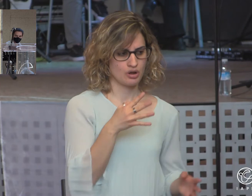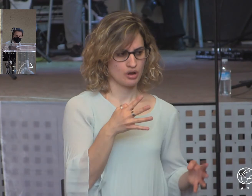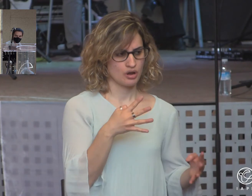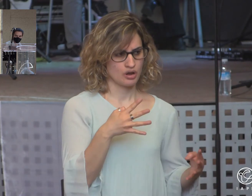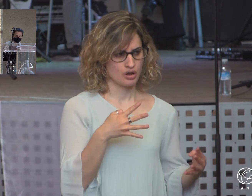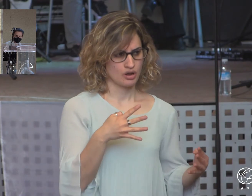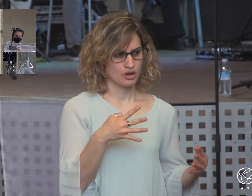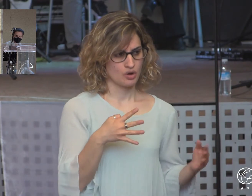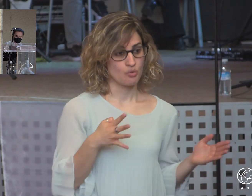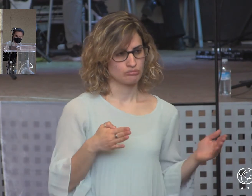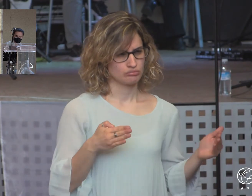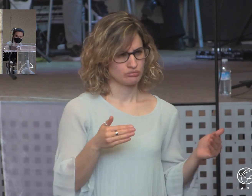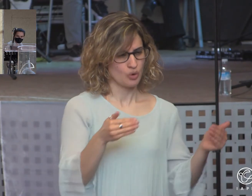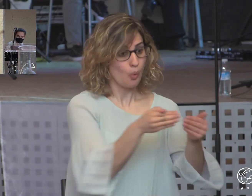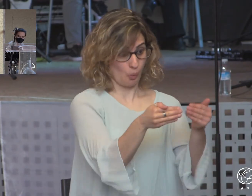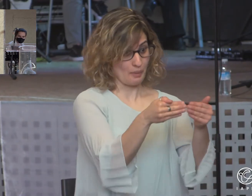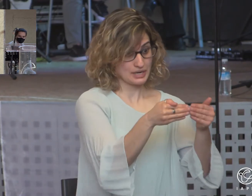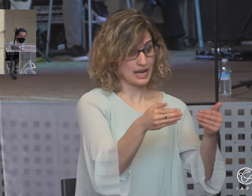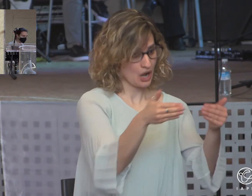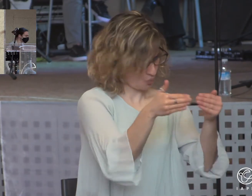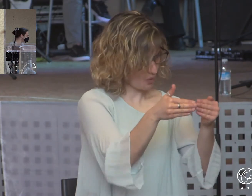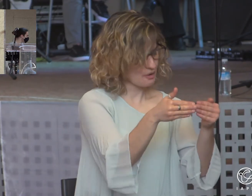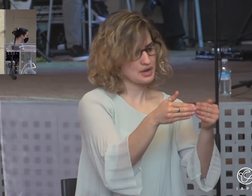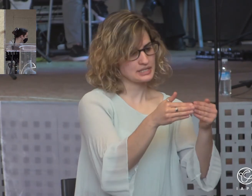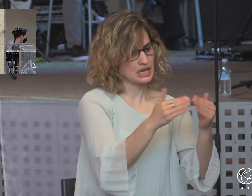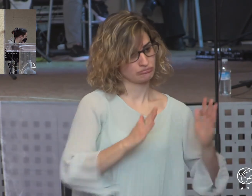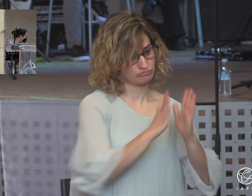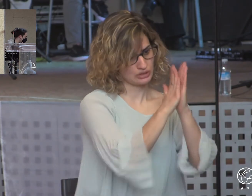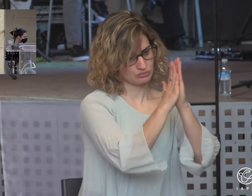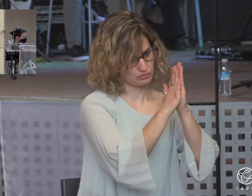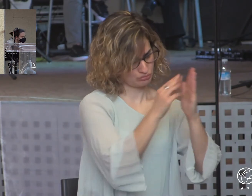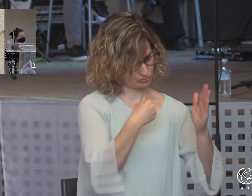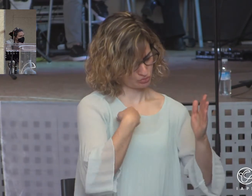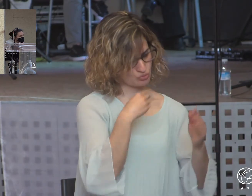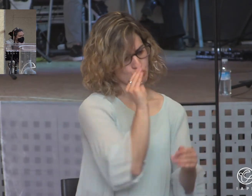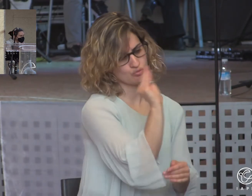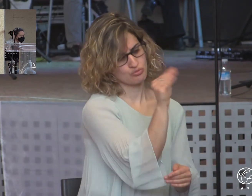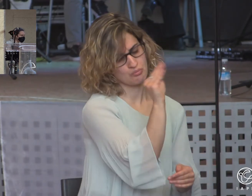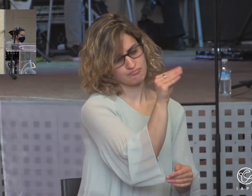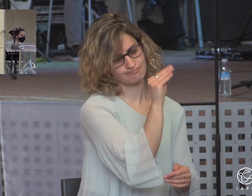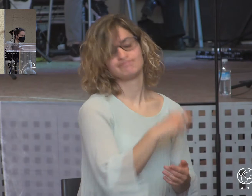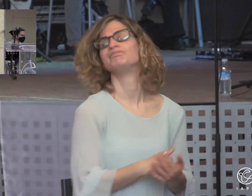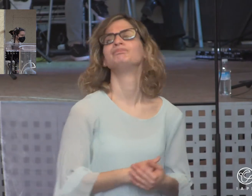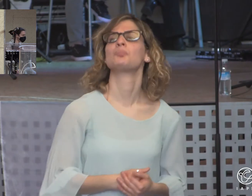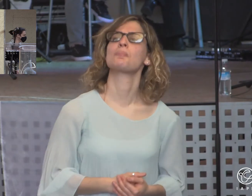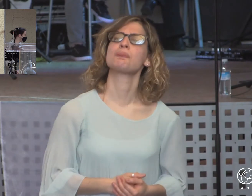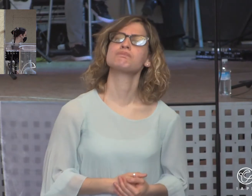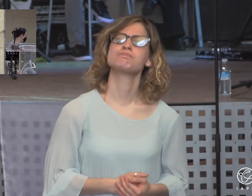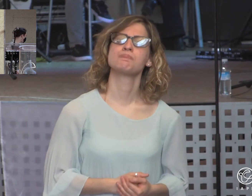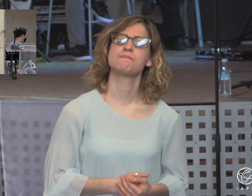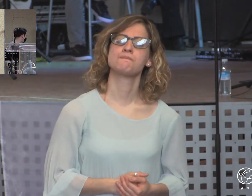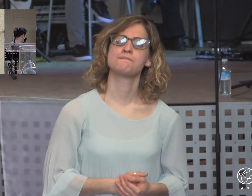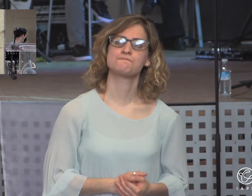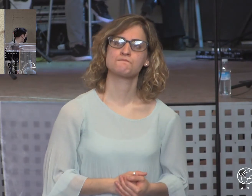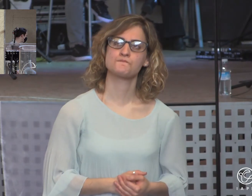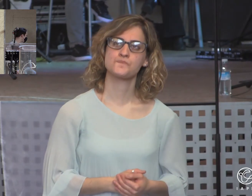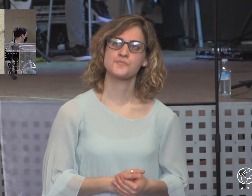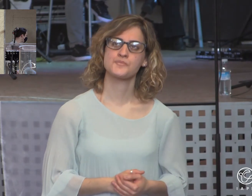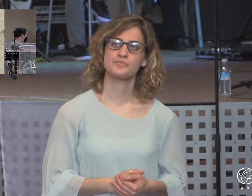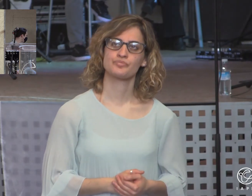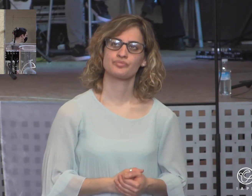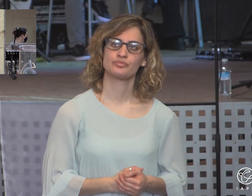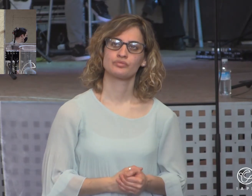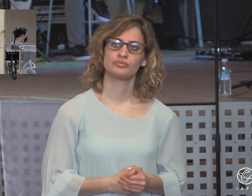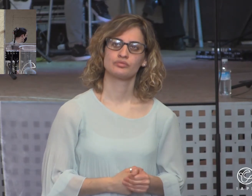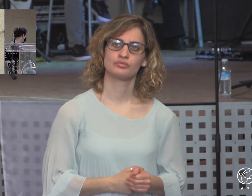tendencias. Sí me gustaría recordar algo. Los judíos no medían la hora con un reloj